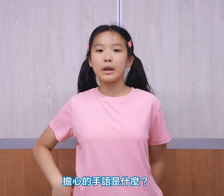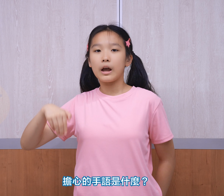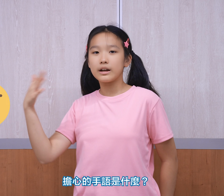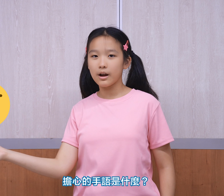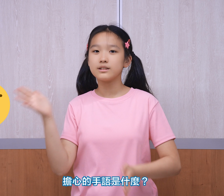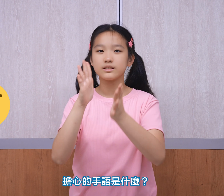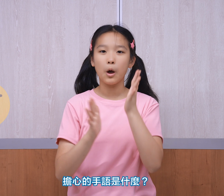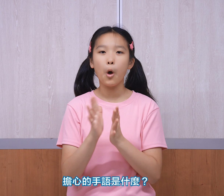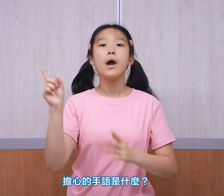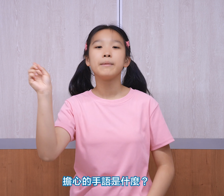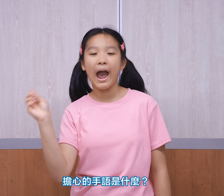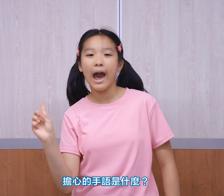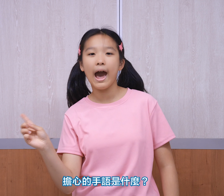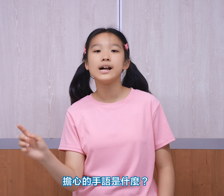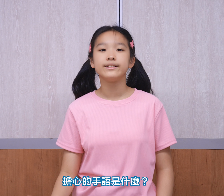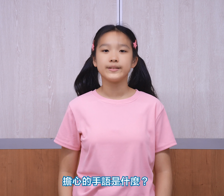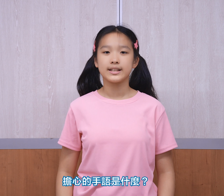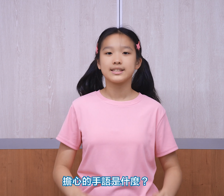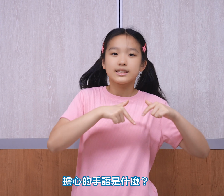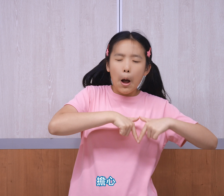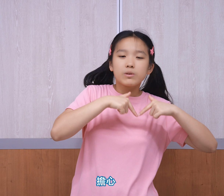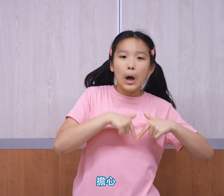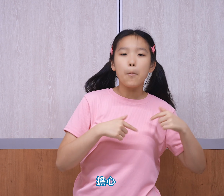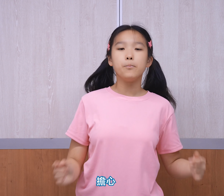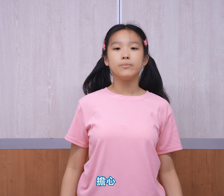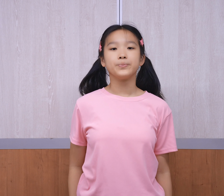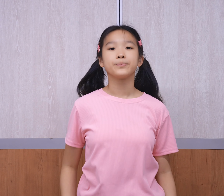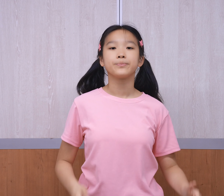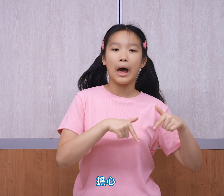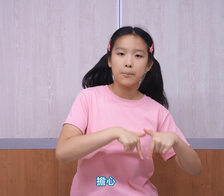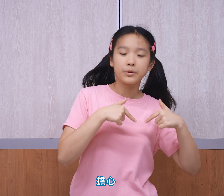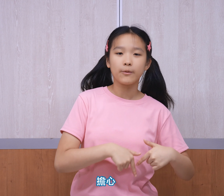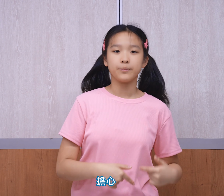擔心嘅手語係咩呢？擔心，擔心，